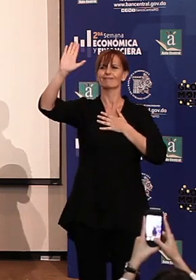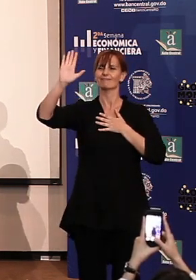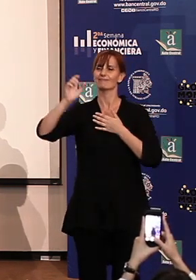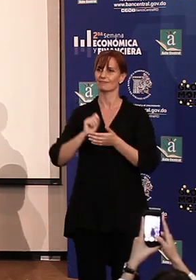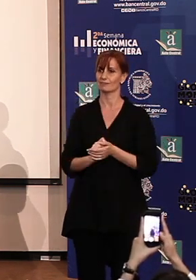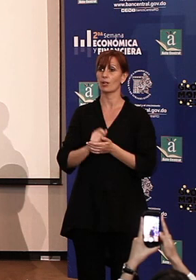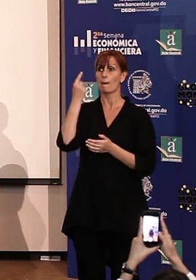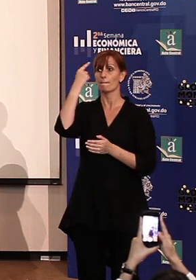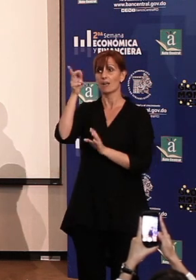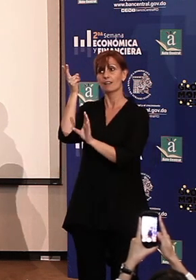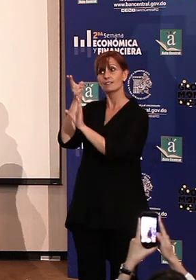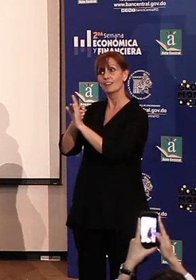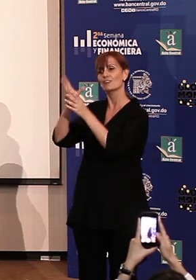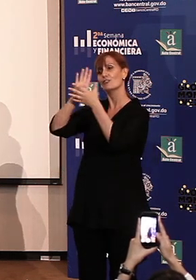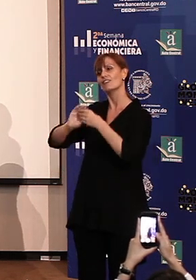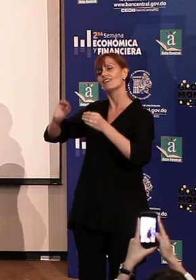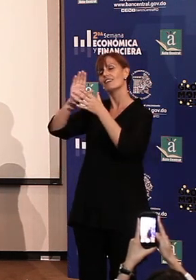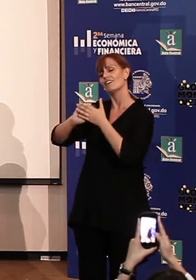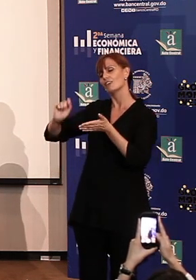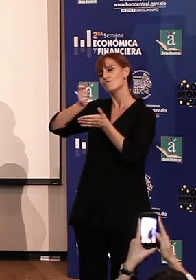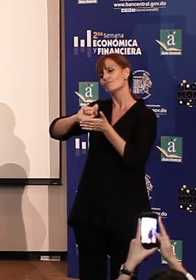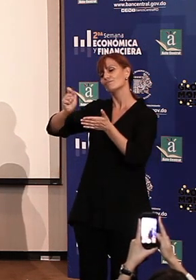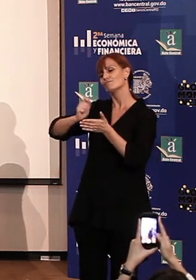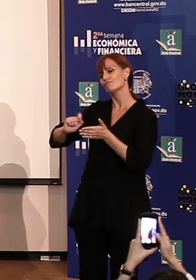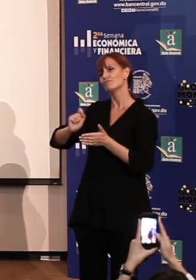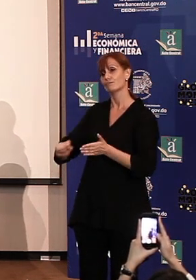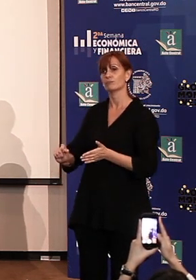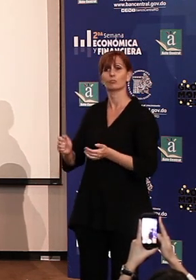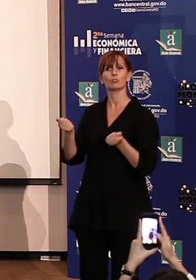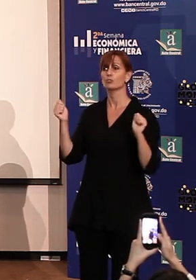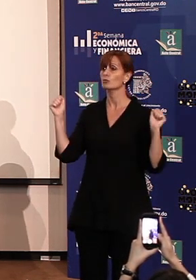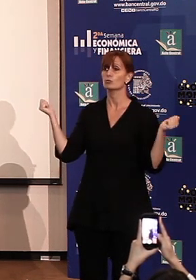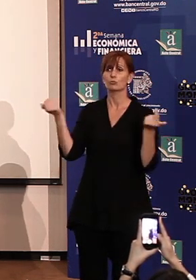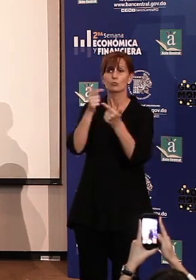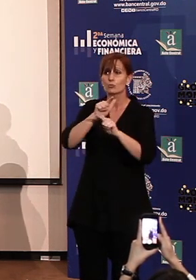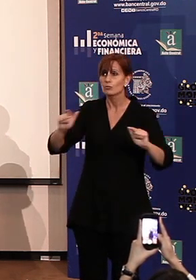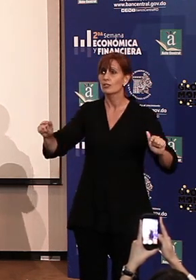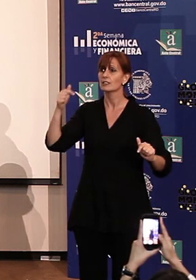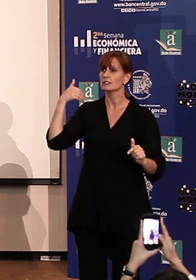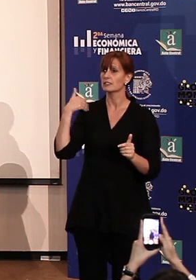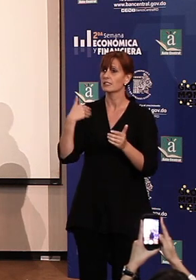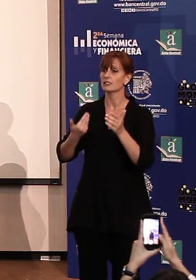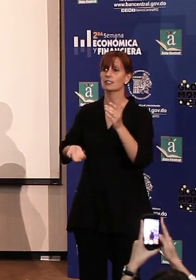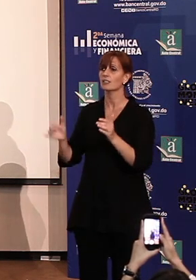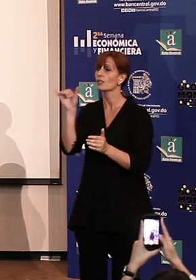nuevo campo de la literatura todos tienen las mismas oportunidades todos recuerden a Beethoven